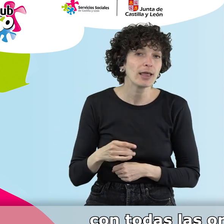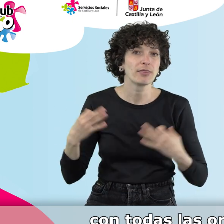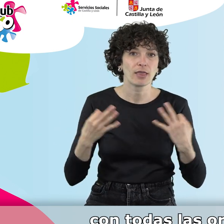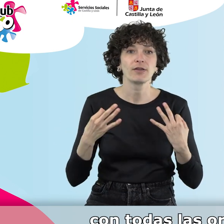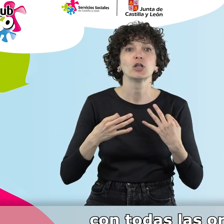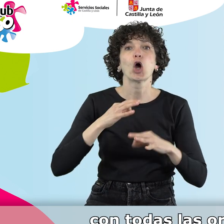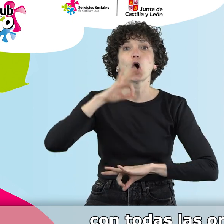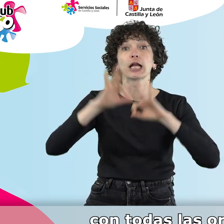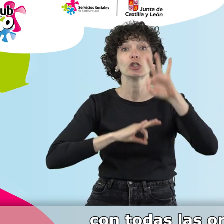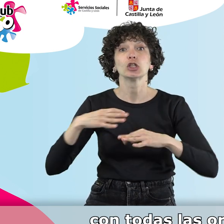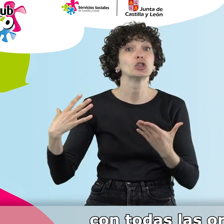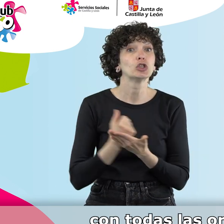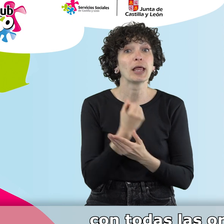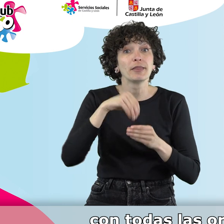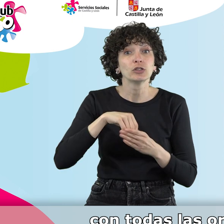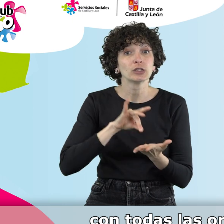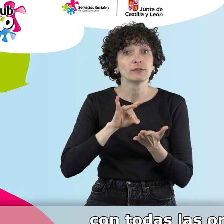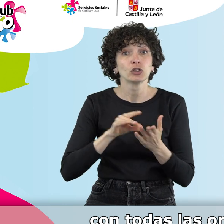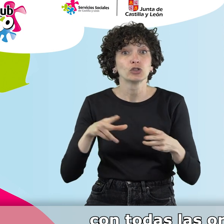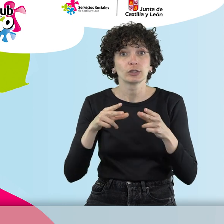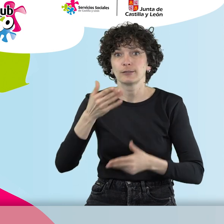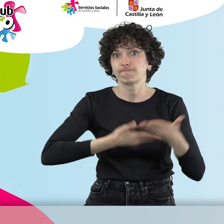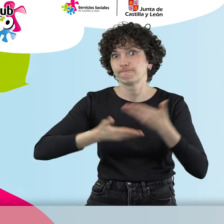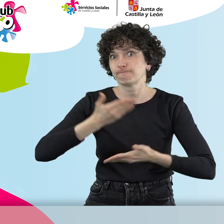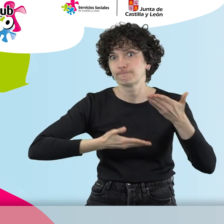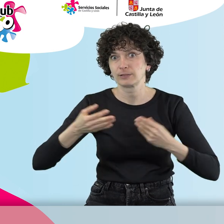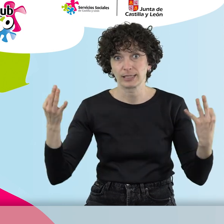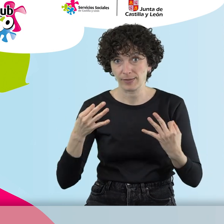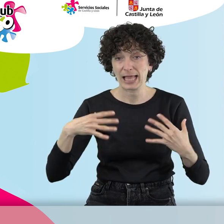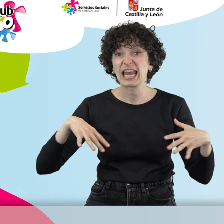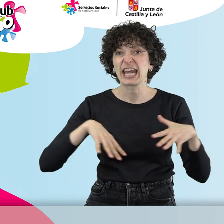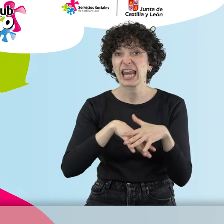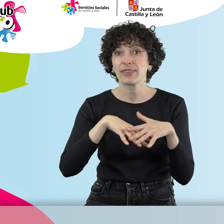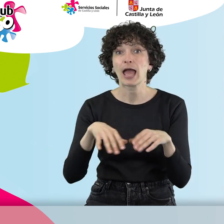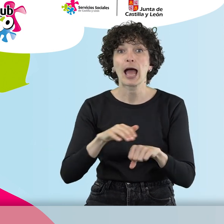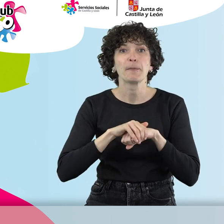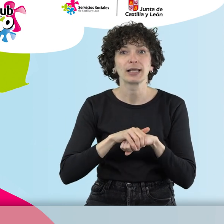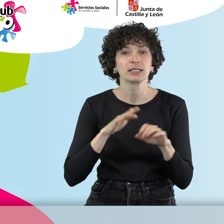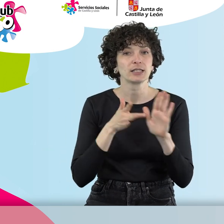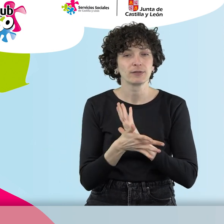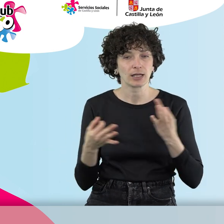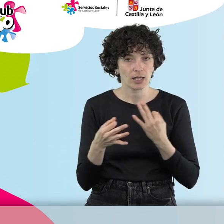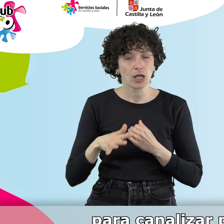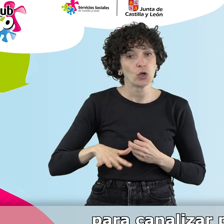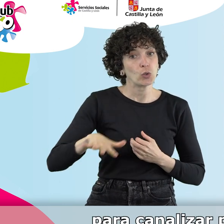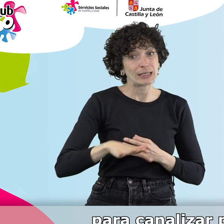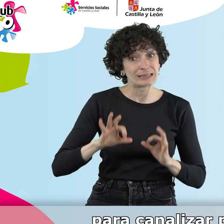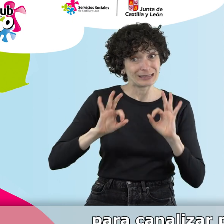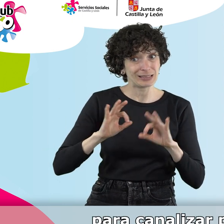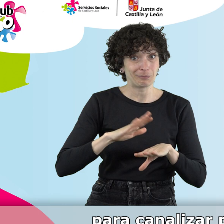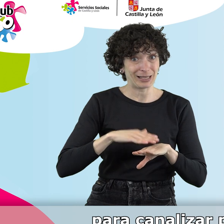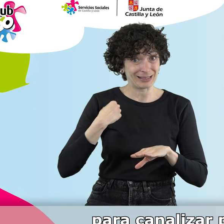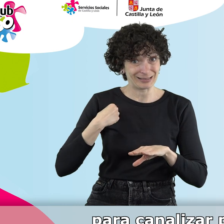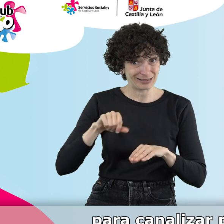todas las organizaciones que trabajan en servicios sociales. La Red Amiga es un espacio específico para